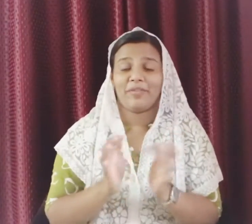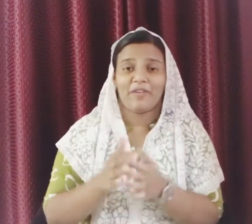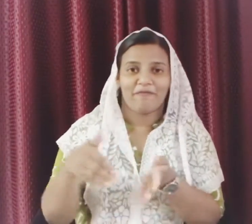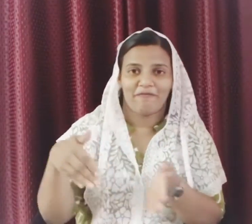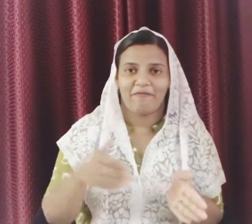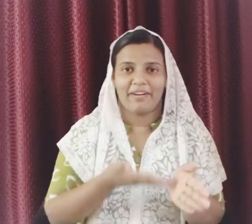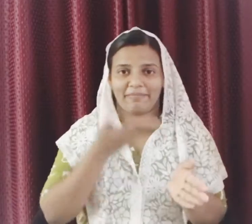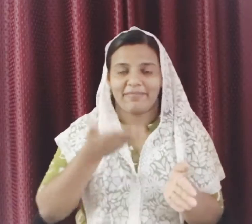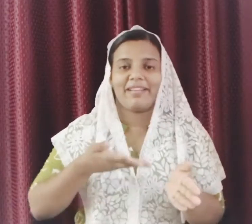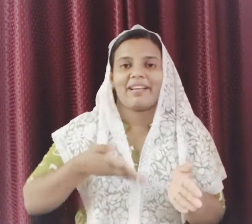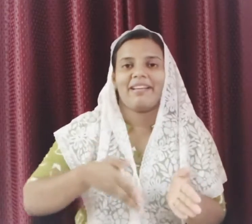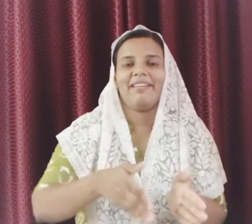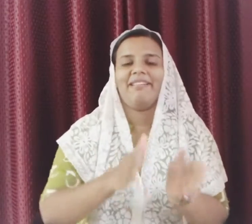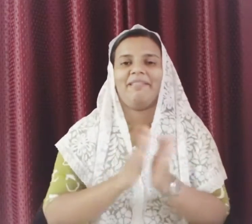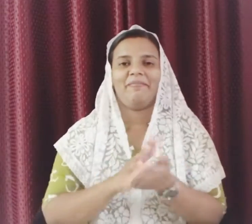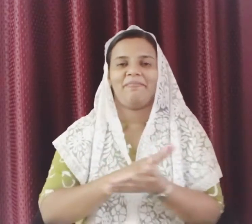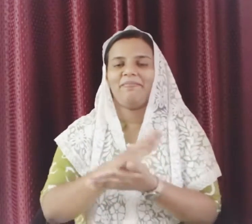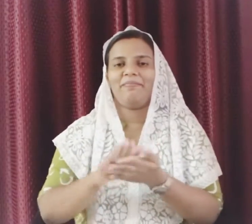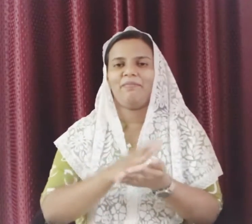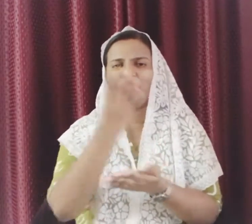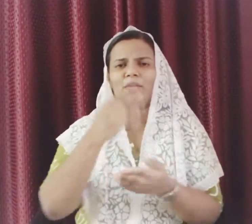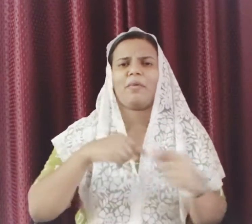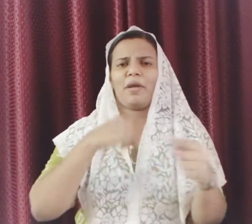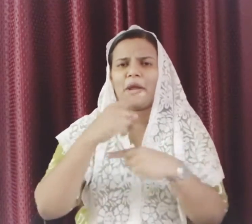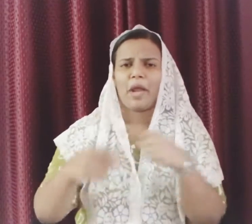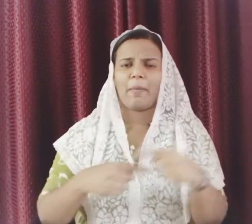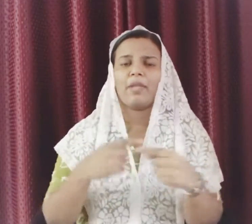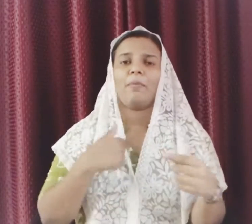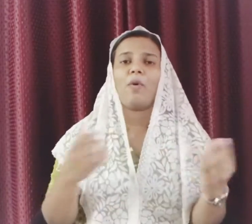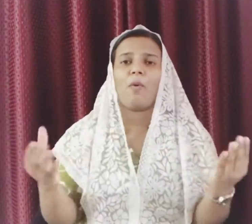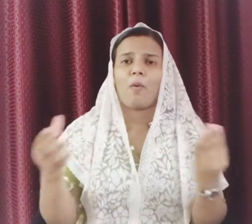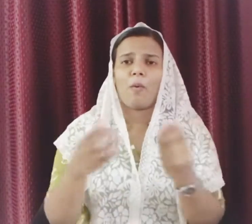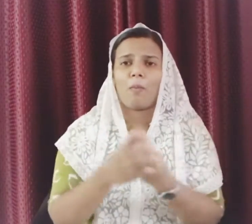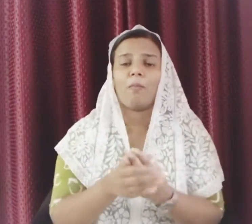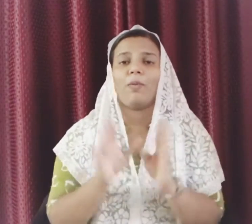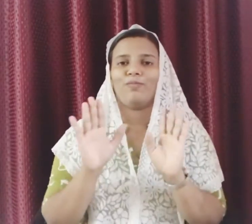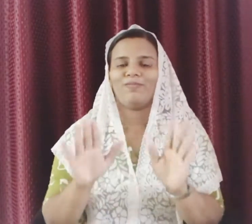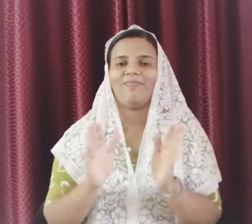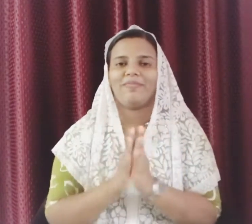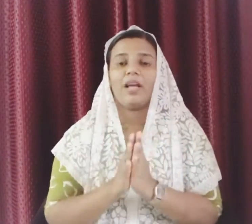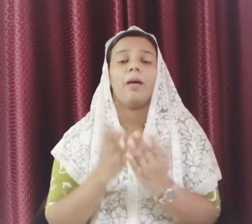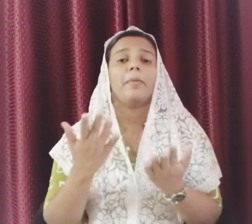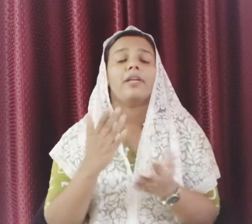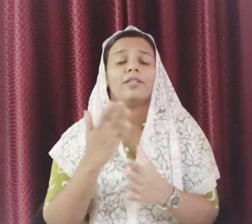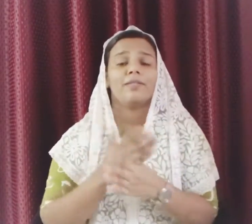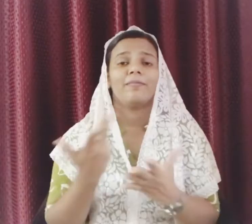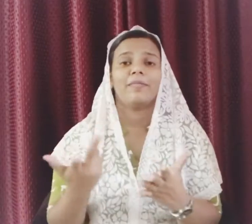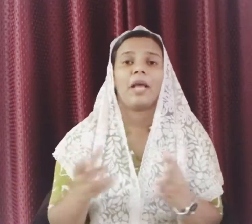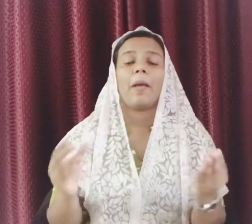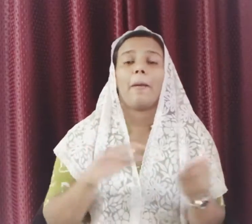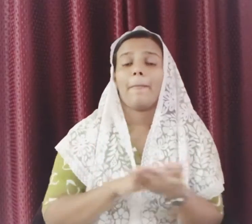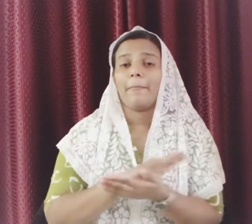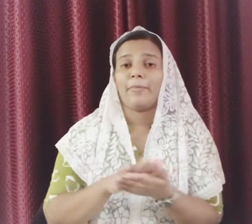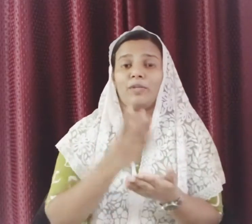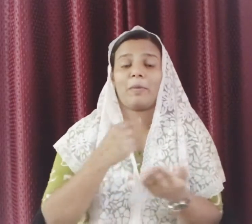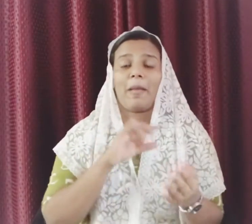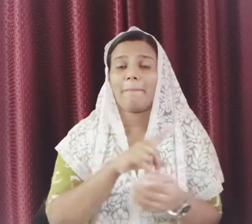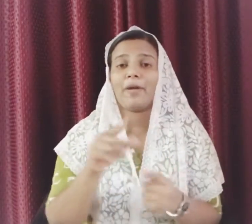ദൈവത്തിൻ്റെ വഴിയിലൂടെ നമ്മളെ നടത്തുവാൻ പരിശുദ്ധാത്മാവ് എപ്പോഴും നമ്മളുടെ കൂടെയുണ്ട്. അപ്പം നമ്മളെന്ത് ചെയ്യണം? നമ്മൾ ആ പരിശുദ്ധാത്മാവായിട്ട് കൂട്ടായ്മ കൂടണം. ഇപ്പം